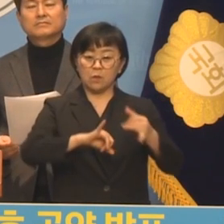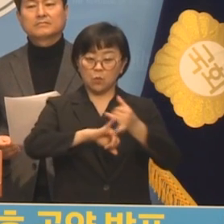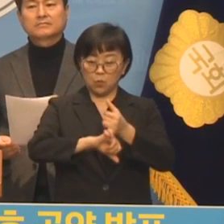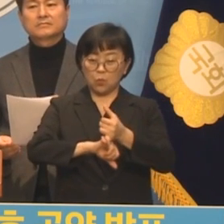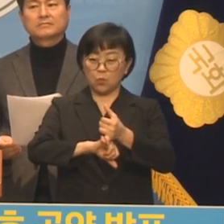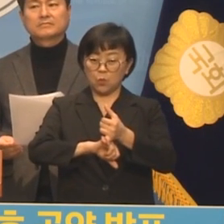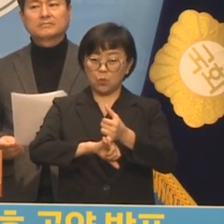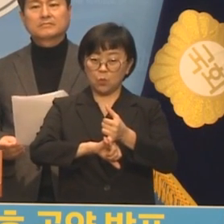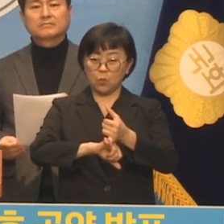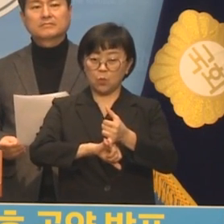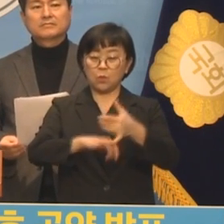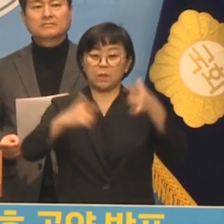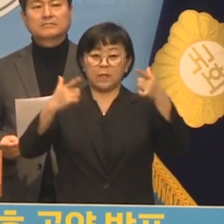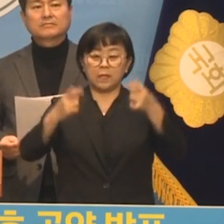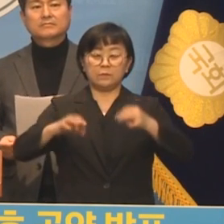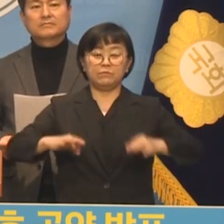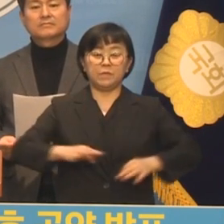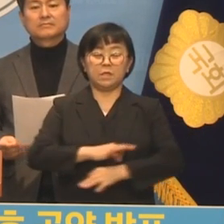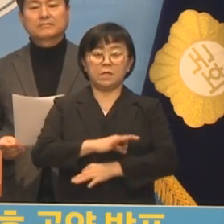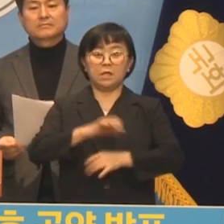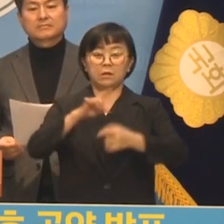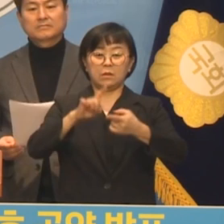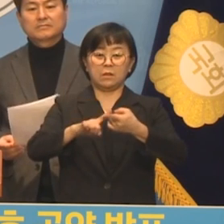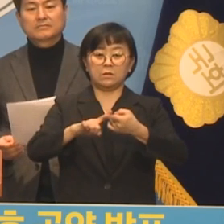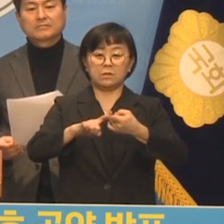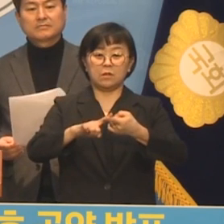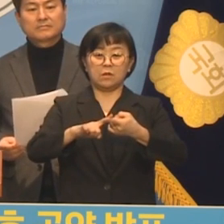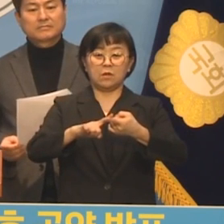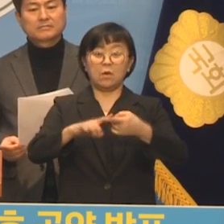반드시 이 같은 비리와 부정에 대해서